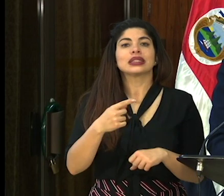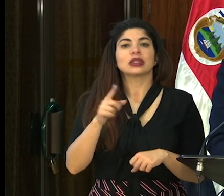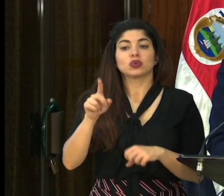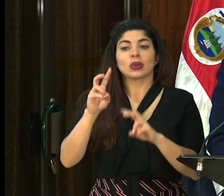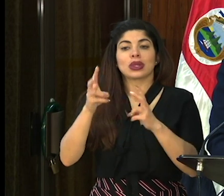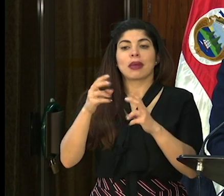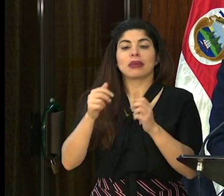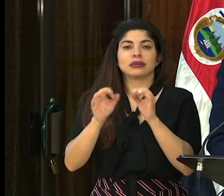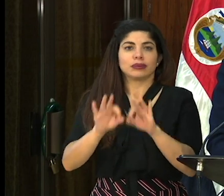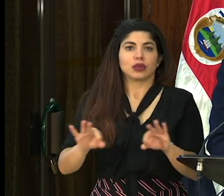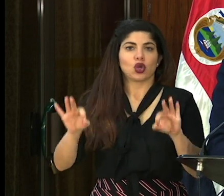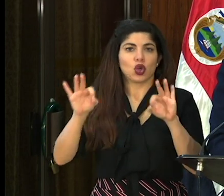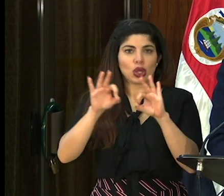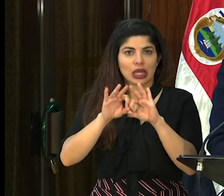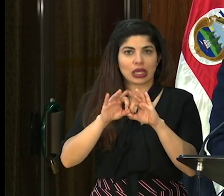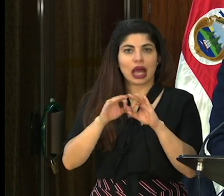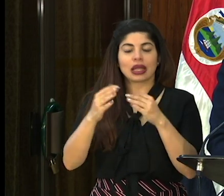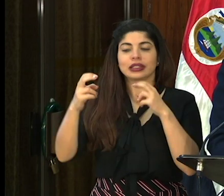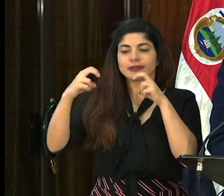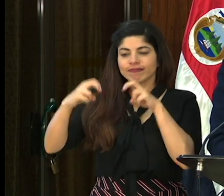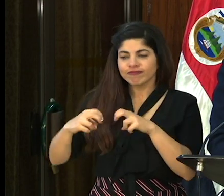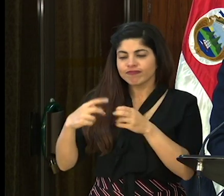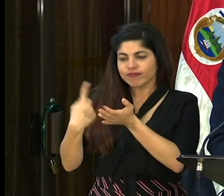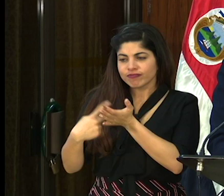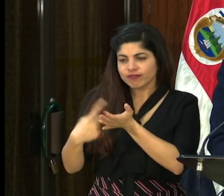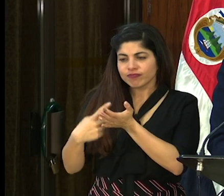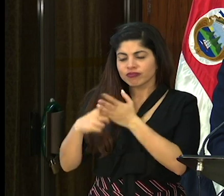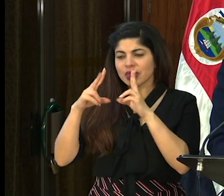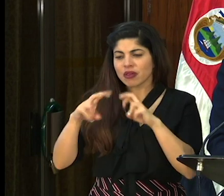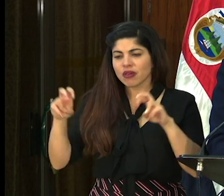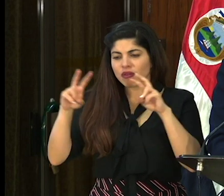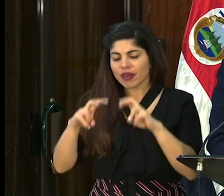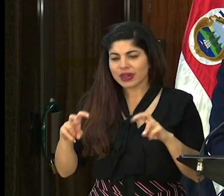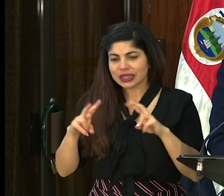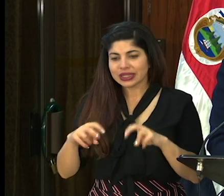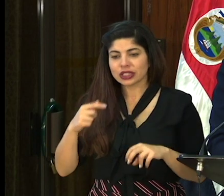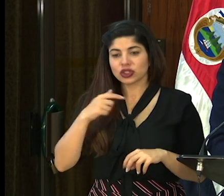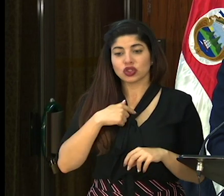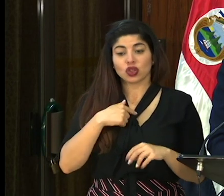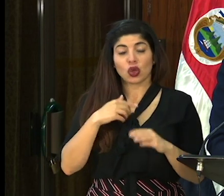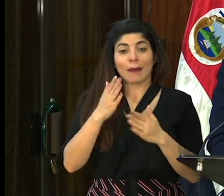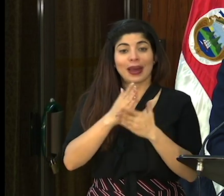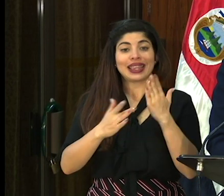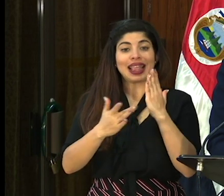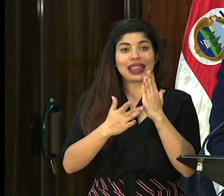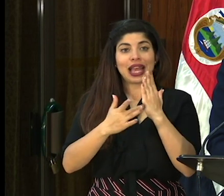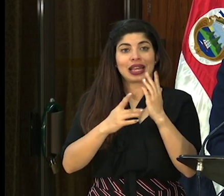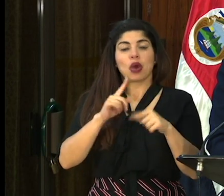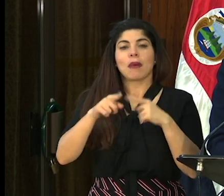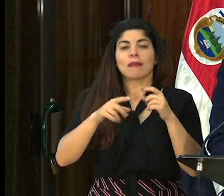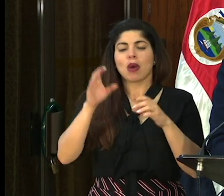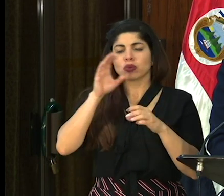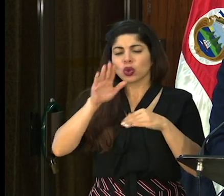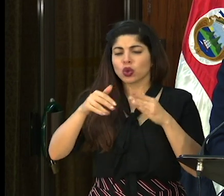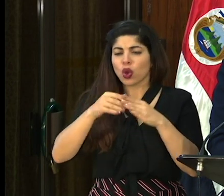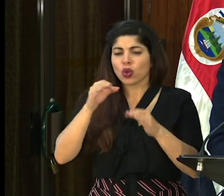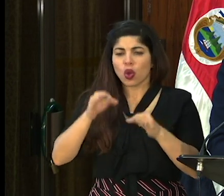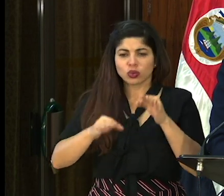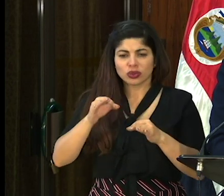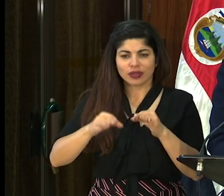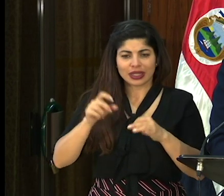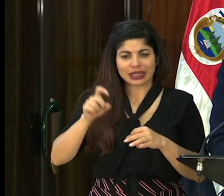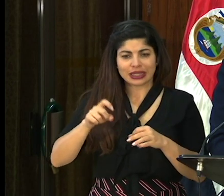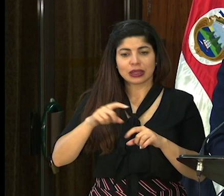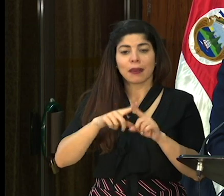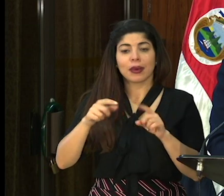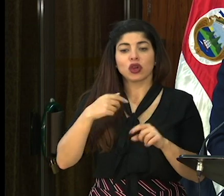mis temas prioritarios, a sentarme, a conversar, a revisar. Yo técnicamente voy a justificar lo que haya que justificar,